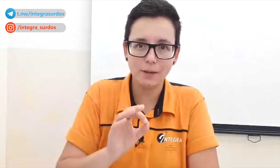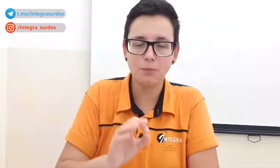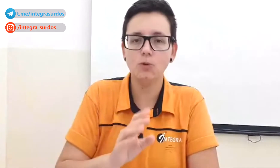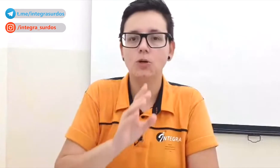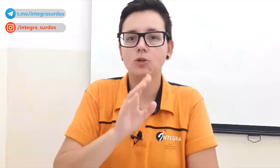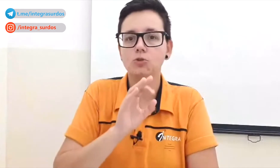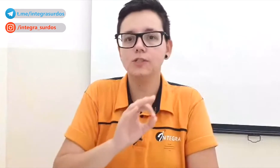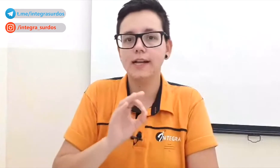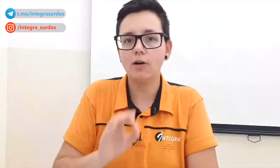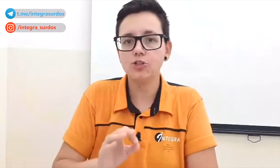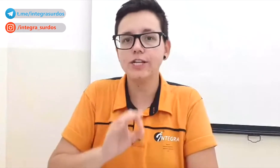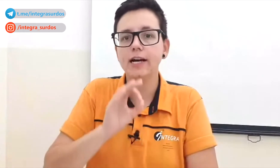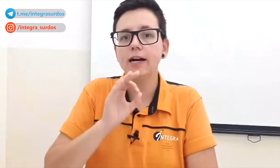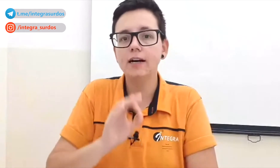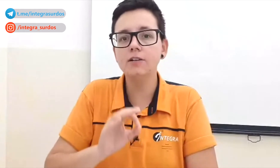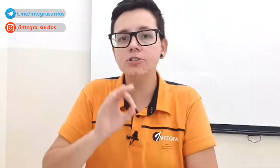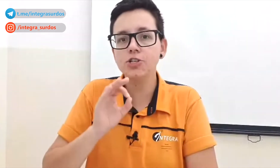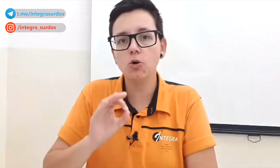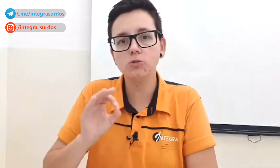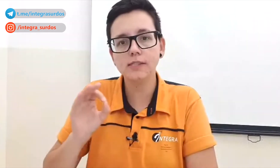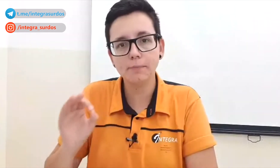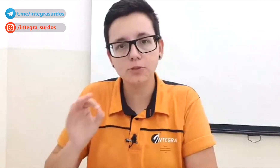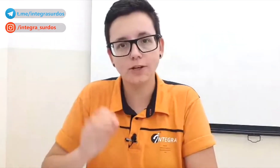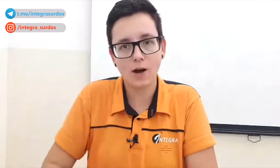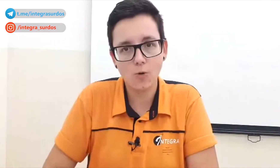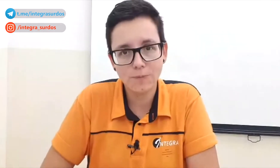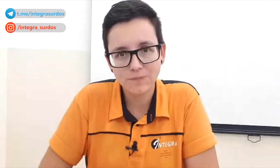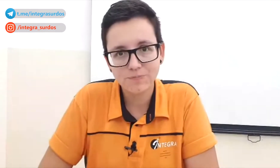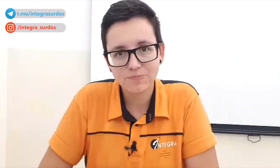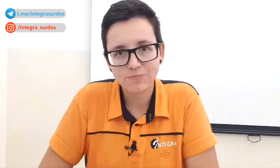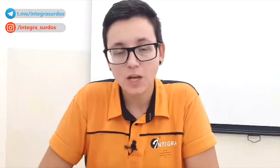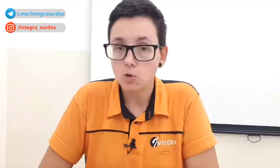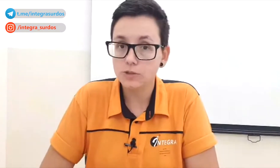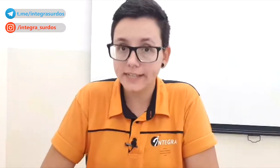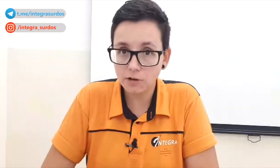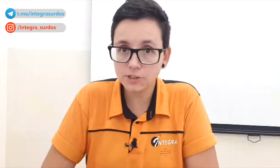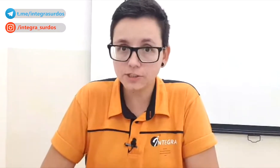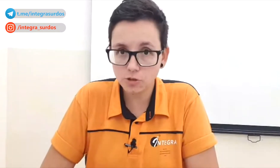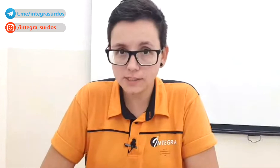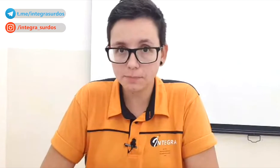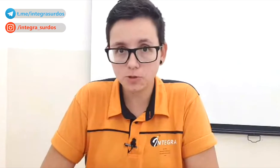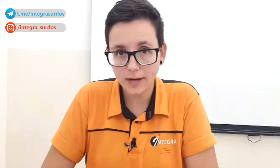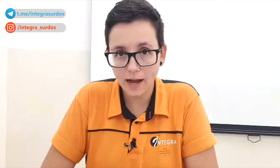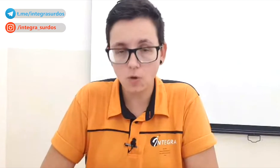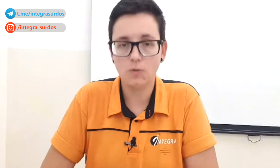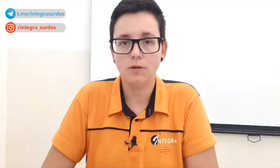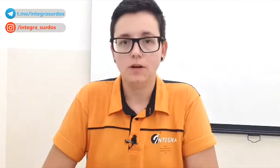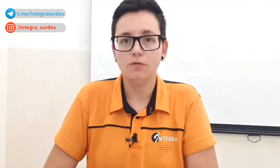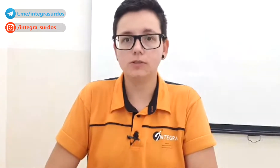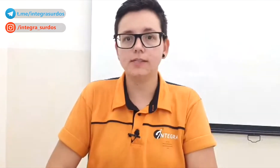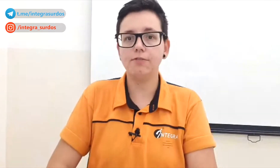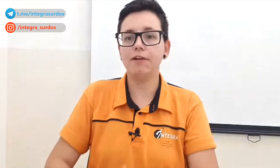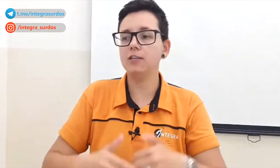exemplo do sinal de anticoncepcional. O sinal de anticoncepcional, você faz